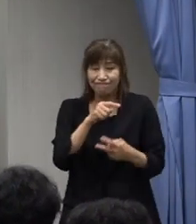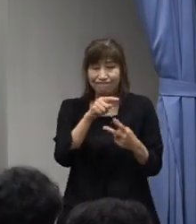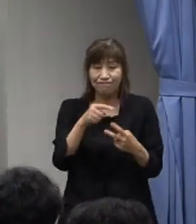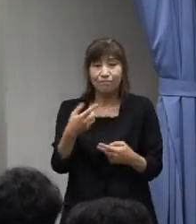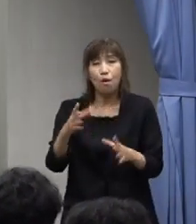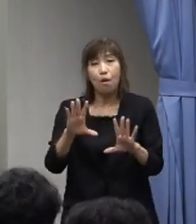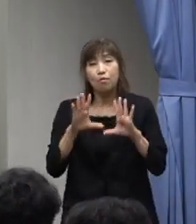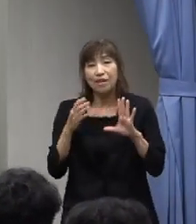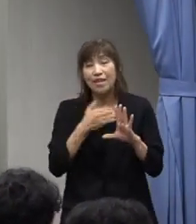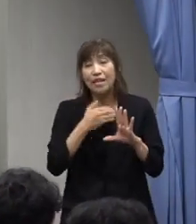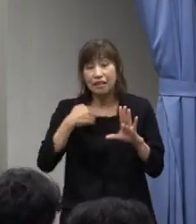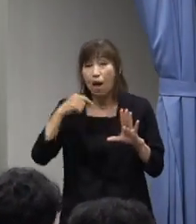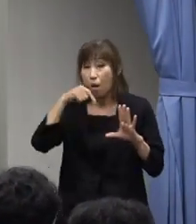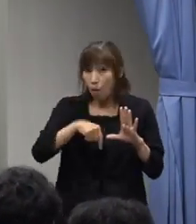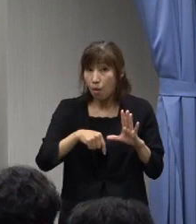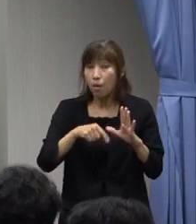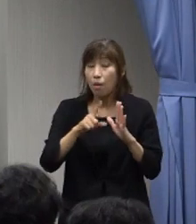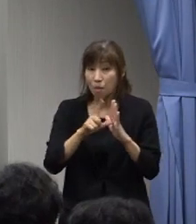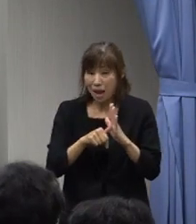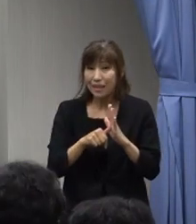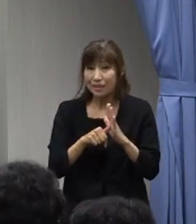効果があるというものになります。